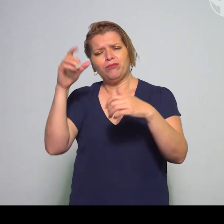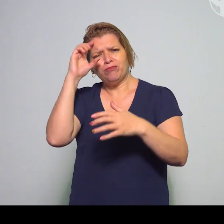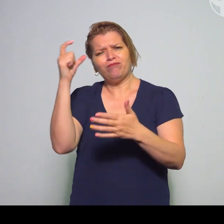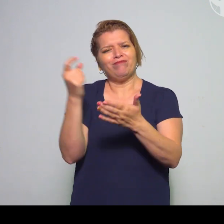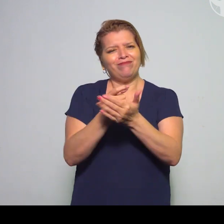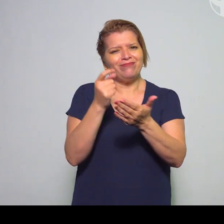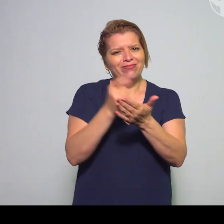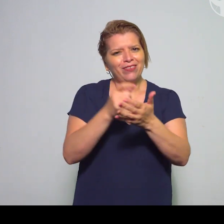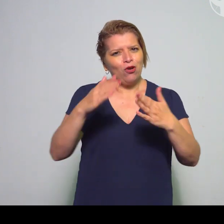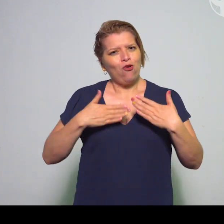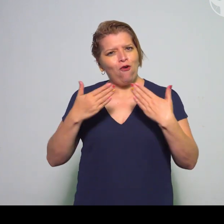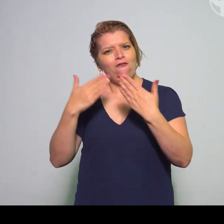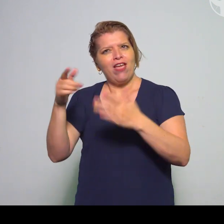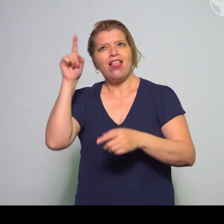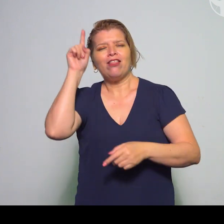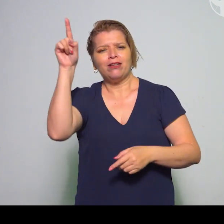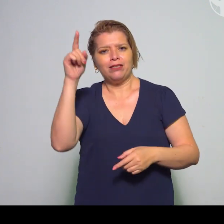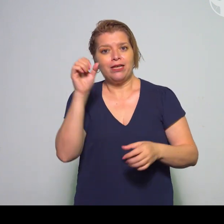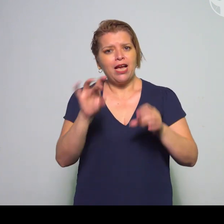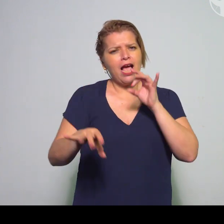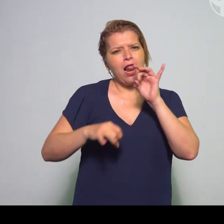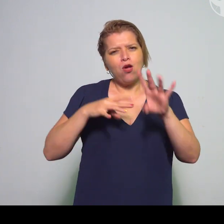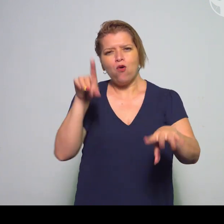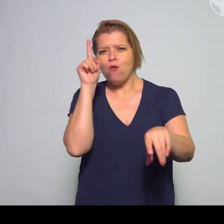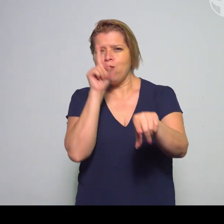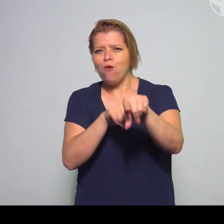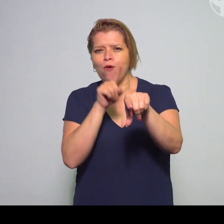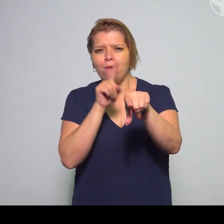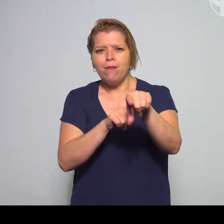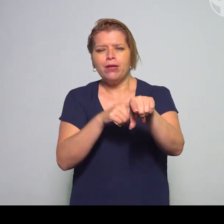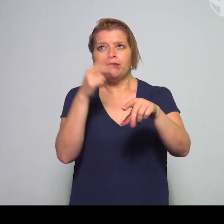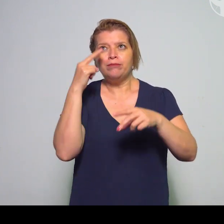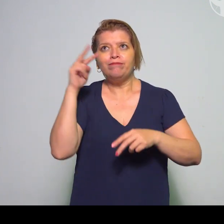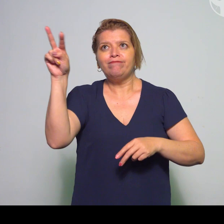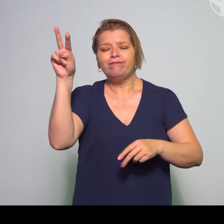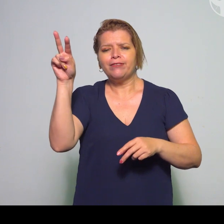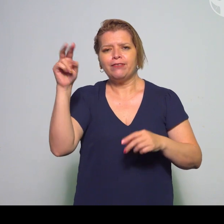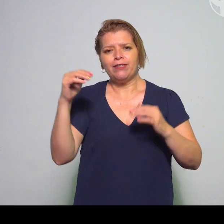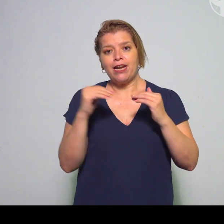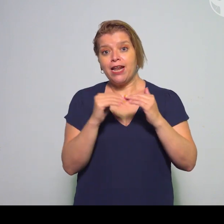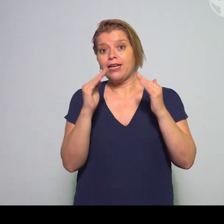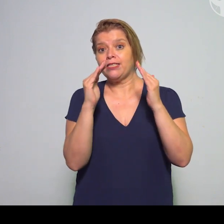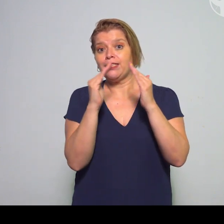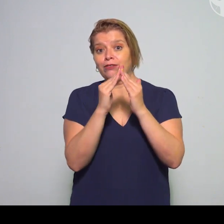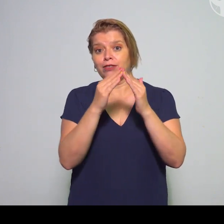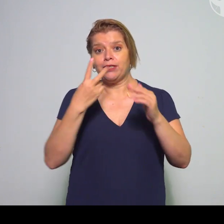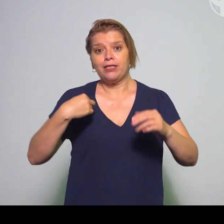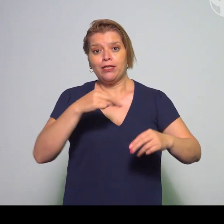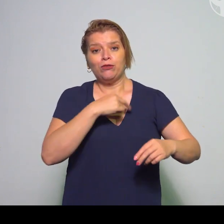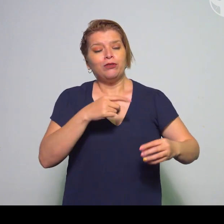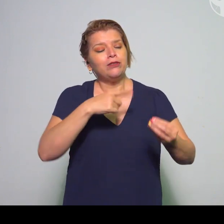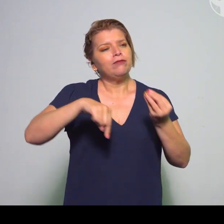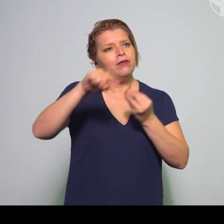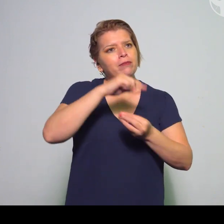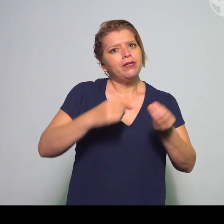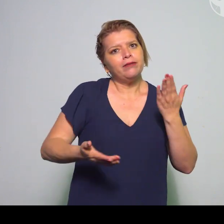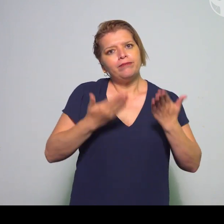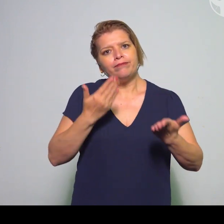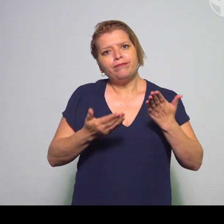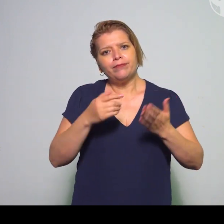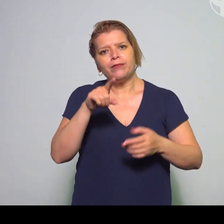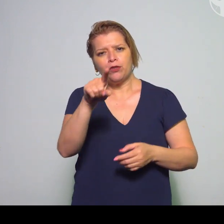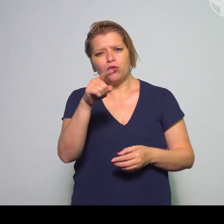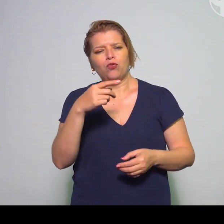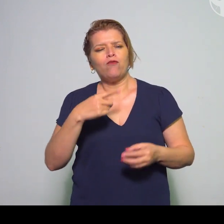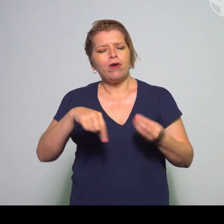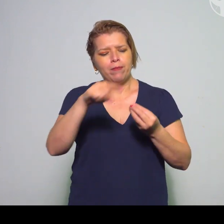seguimos creyendo y seguimos confiando en Él, en algún momento vamos a ver esa restauración de nuestra familia. Vamos a